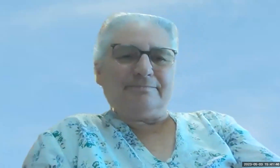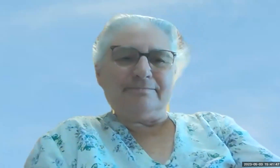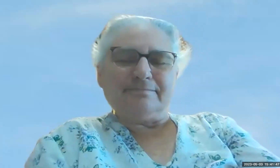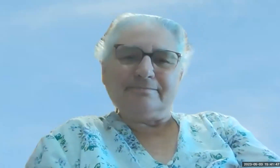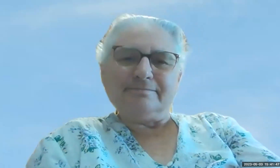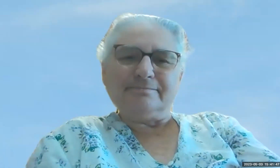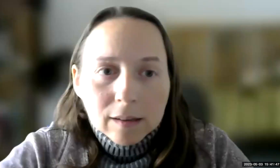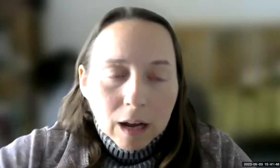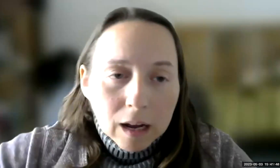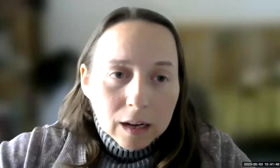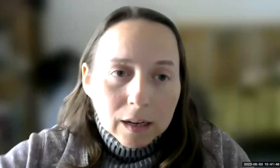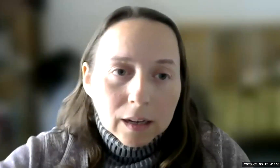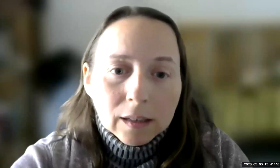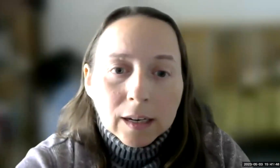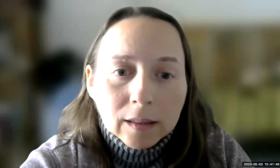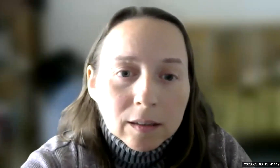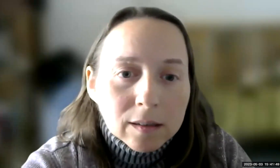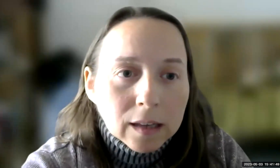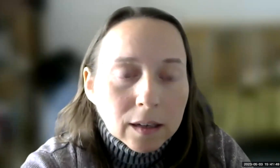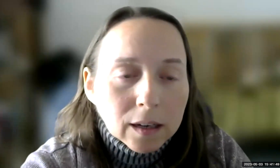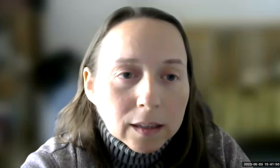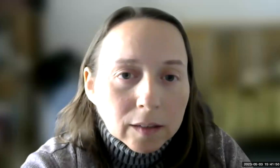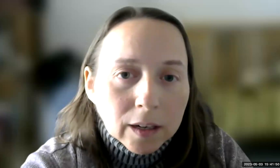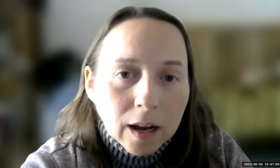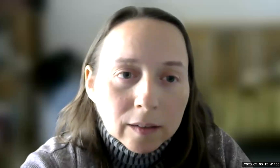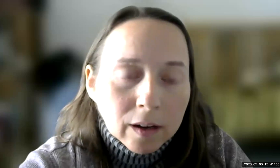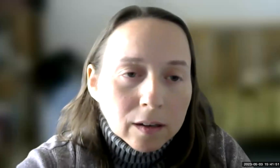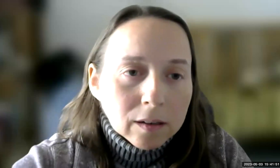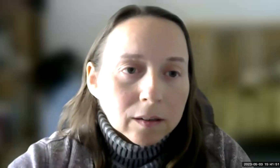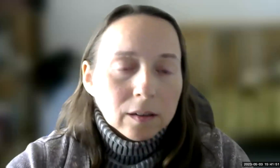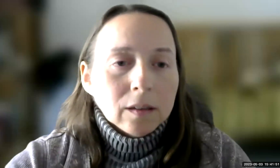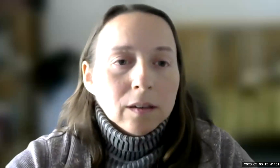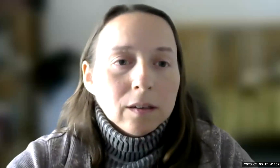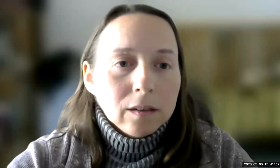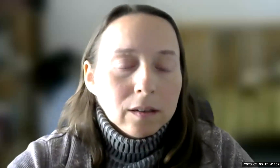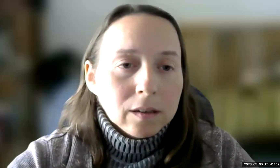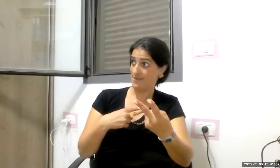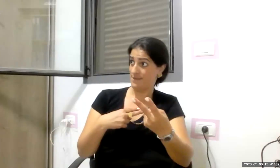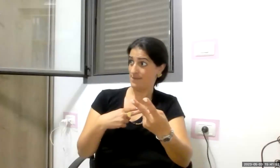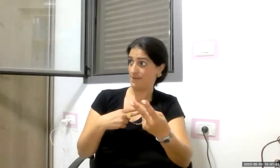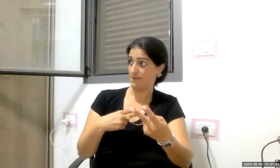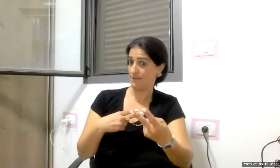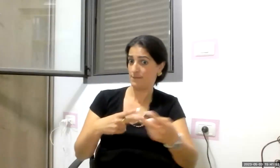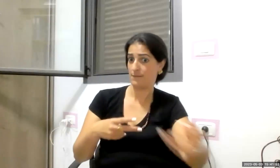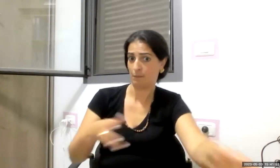תודה סולה ננה תרציית להתחיל ולהגיב ואחר כך אנת ואני נרצה להוסיף